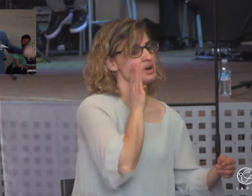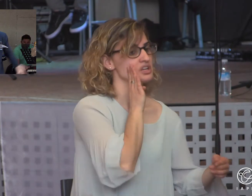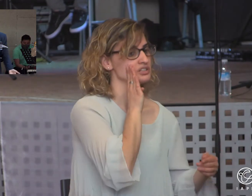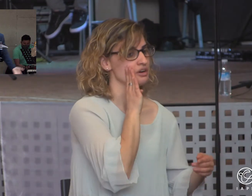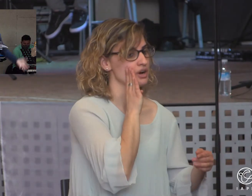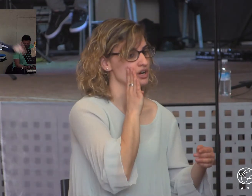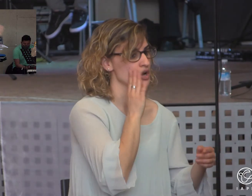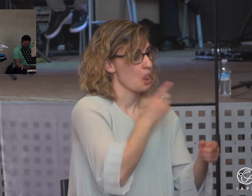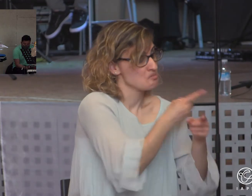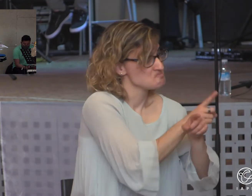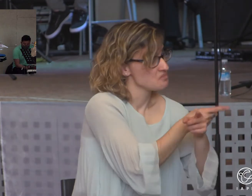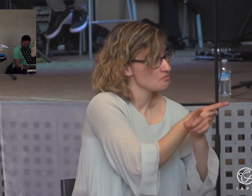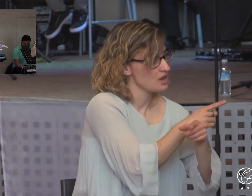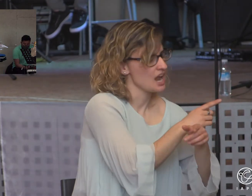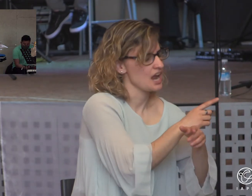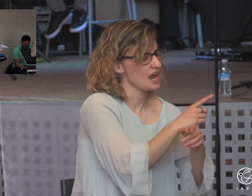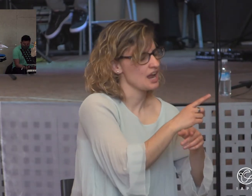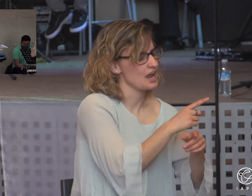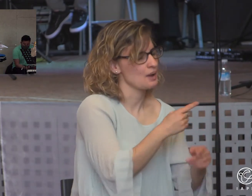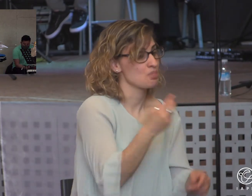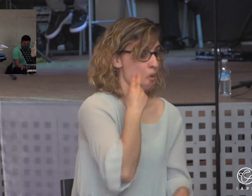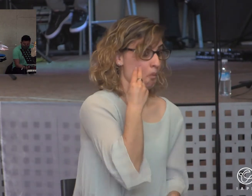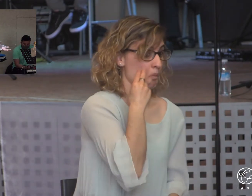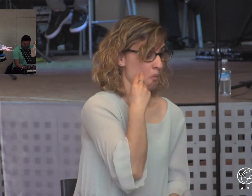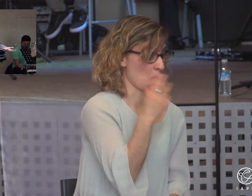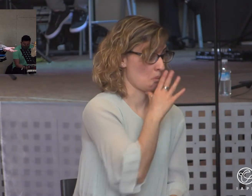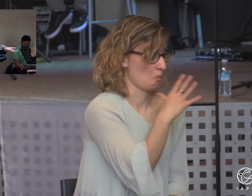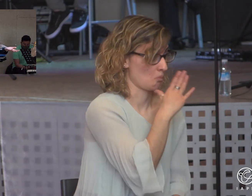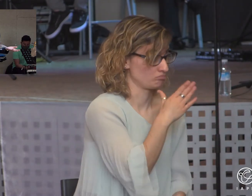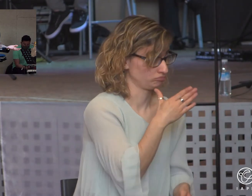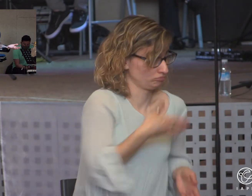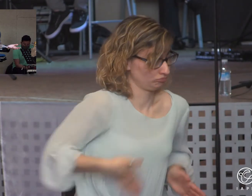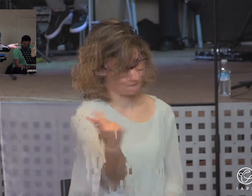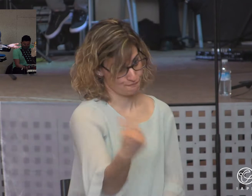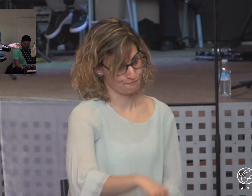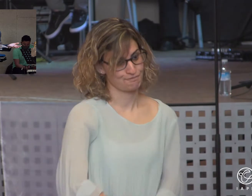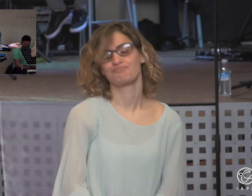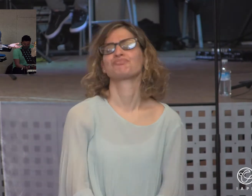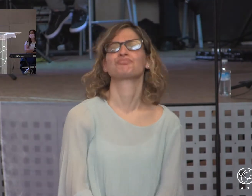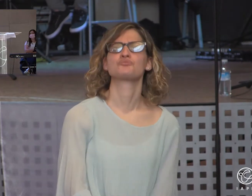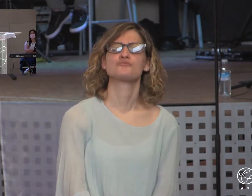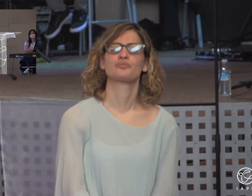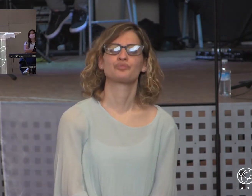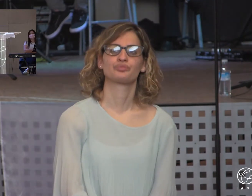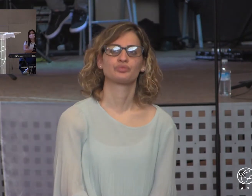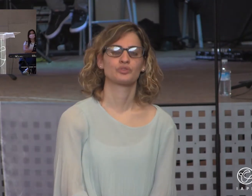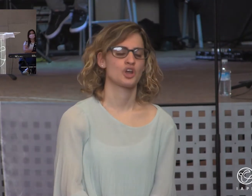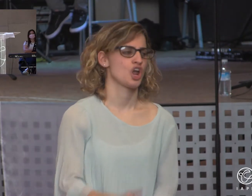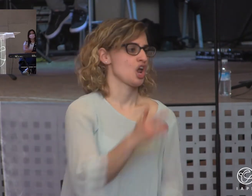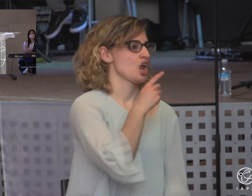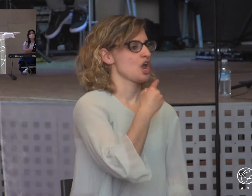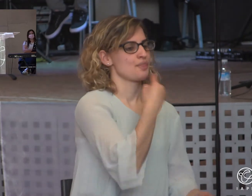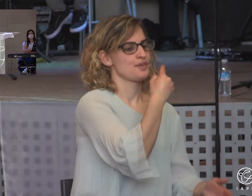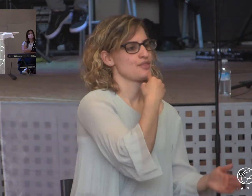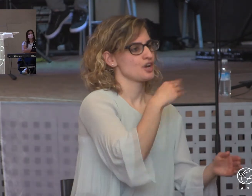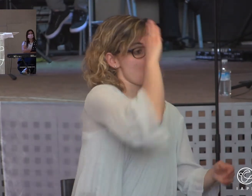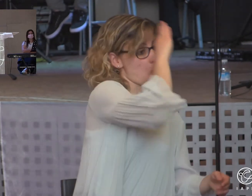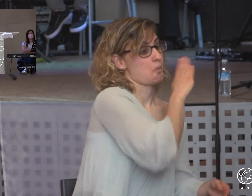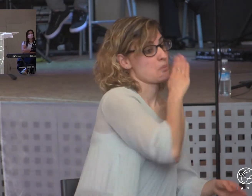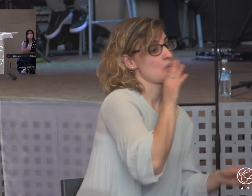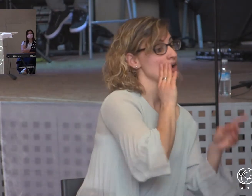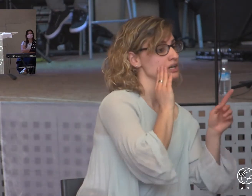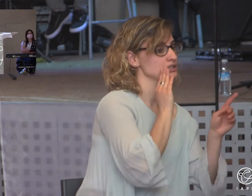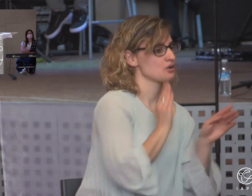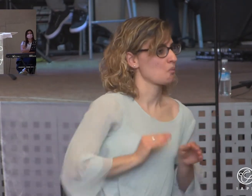y decidieron darse la vuelta para poder buscarle. Su hijo no estaba allí. Y al tercer